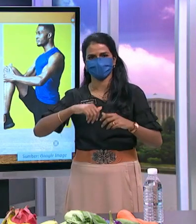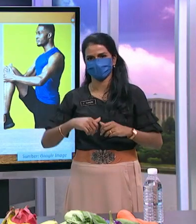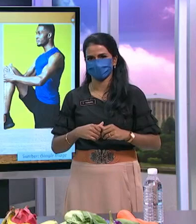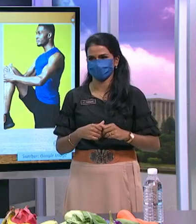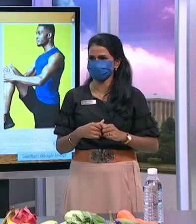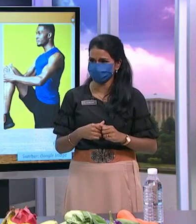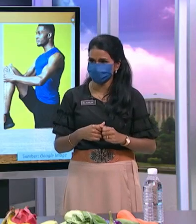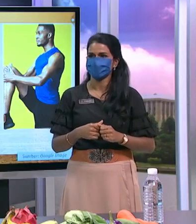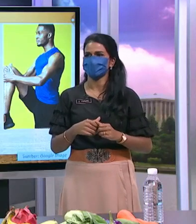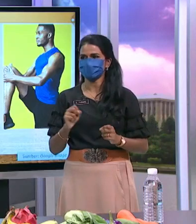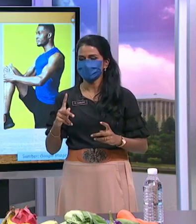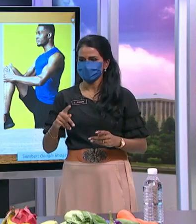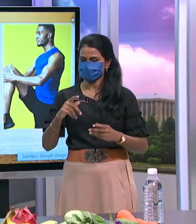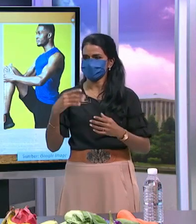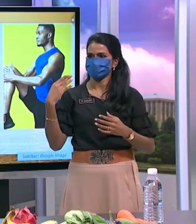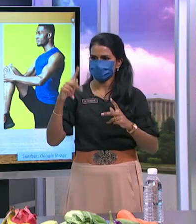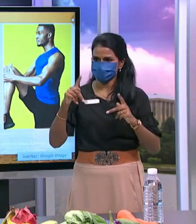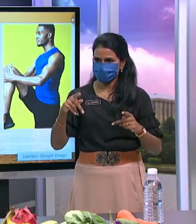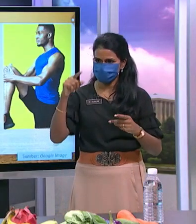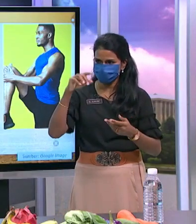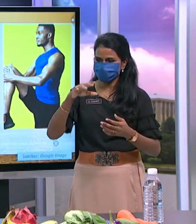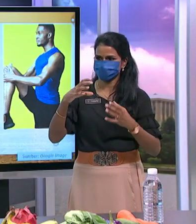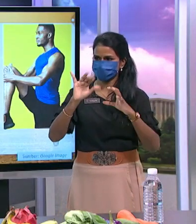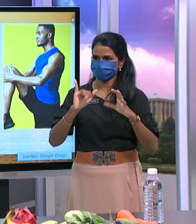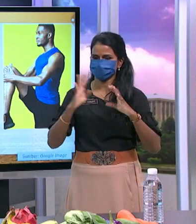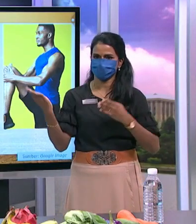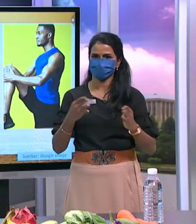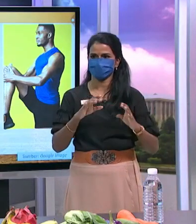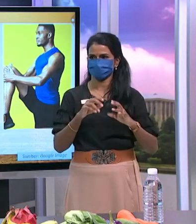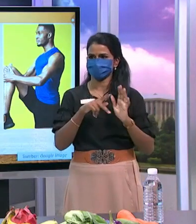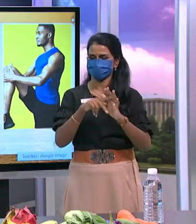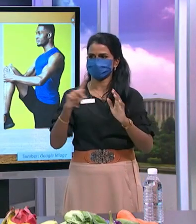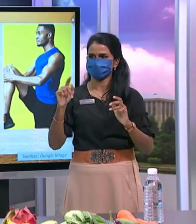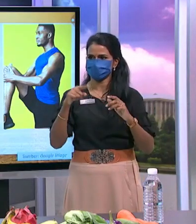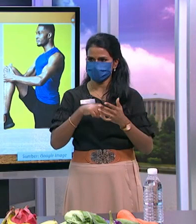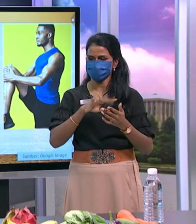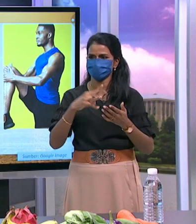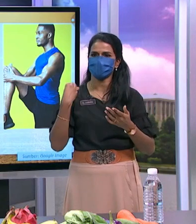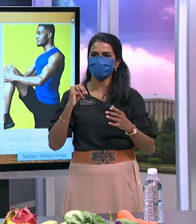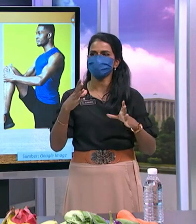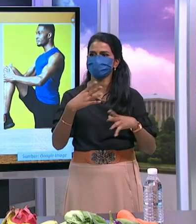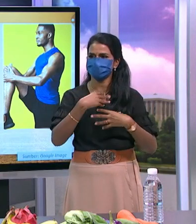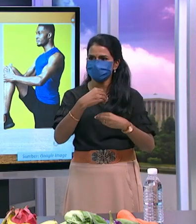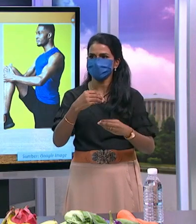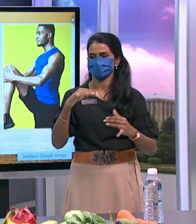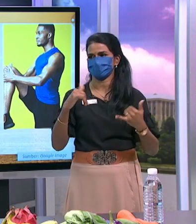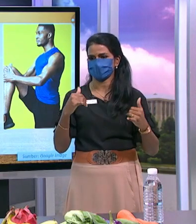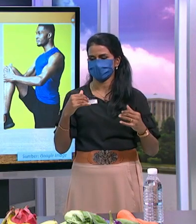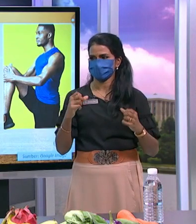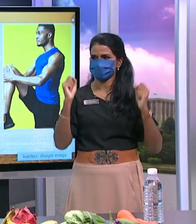ikut. Okey. Jadi pelajar-pelajar yang saya tunjukkan hari ini, mereka suka main skipping.